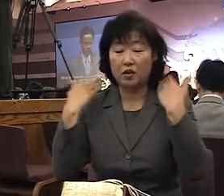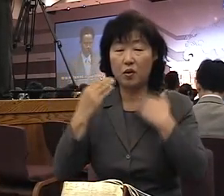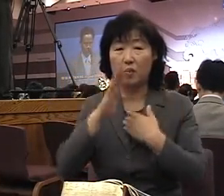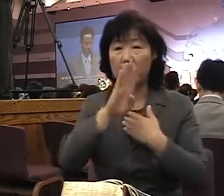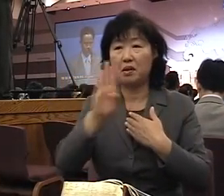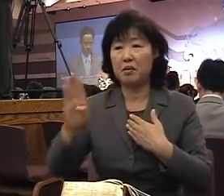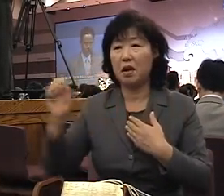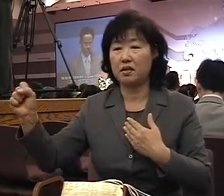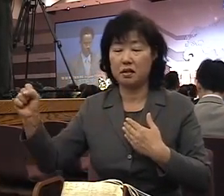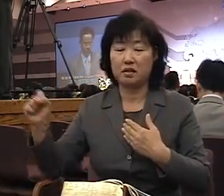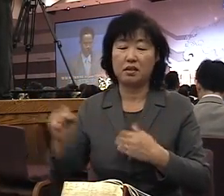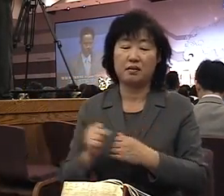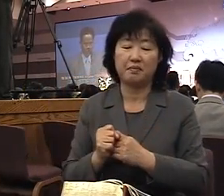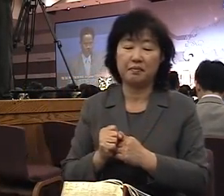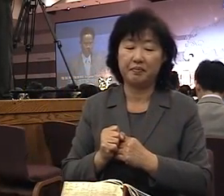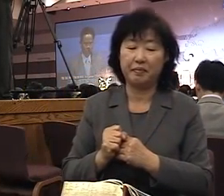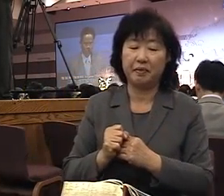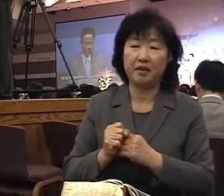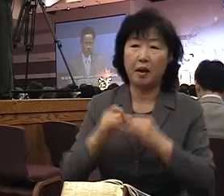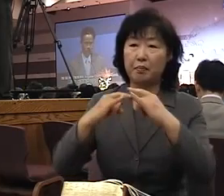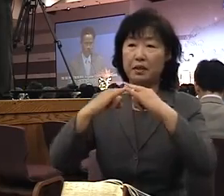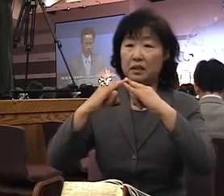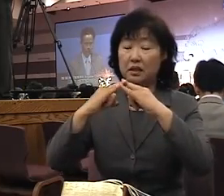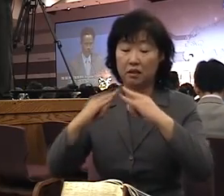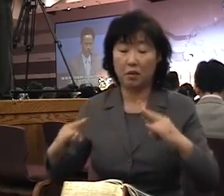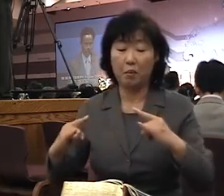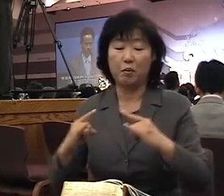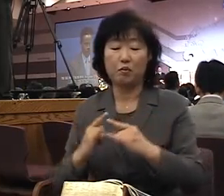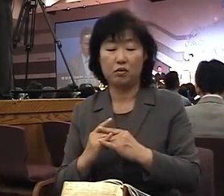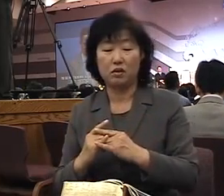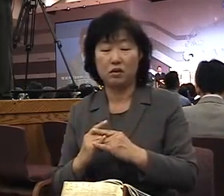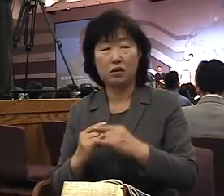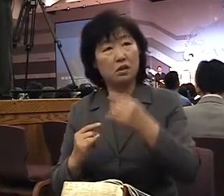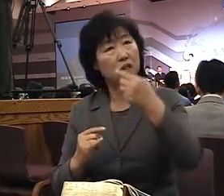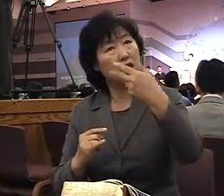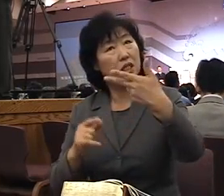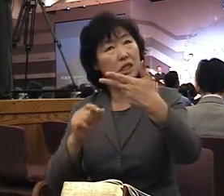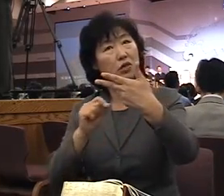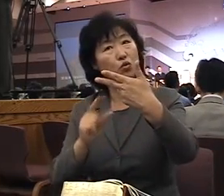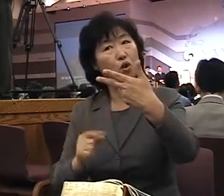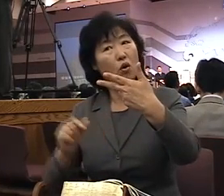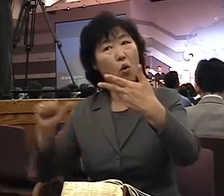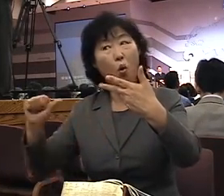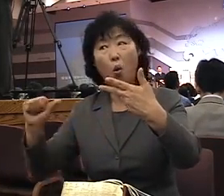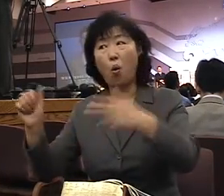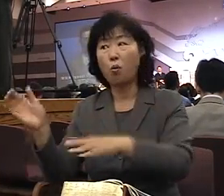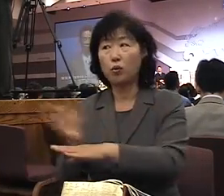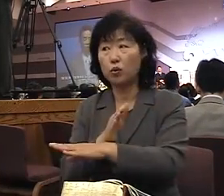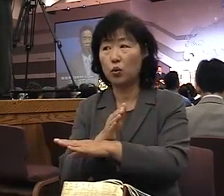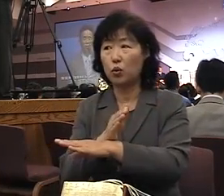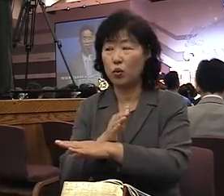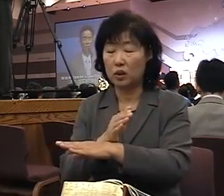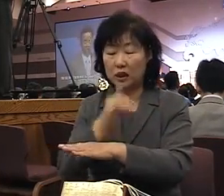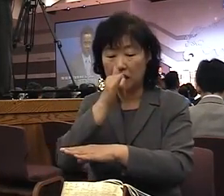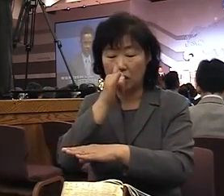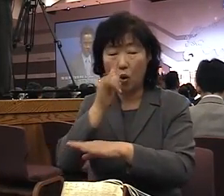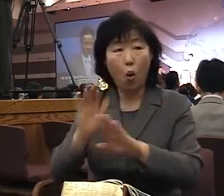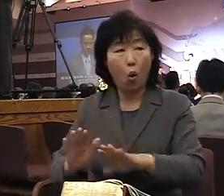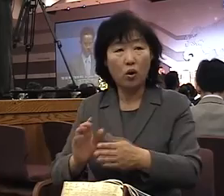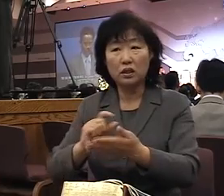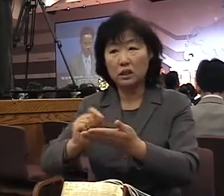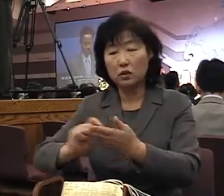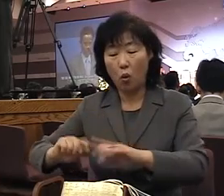초등부 썸머 VBS 캠프는 7월 5일부터 7일까지 있는데요. 오늘 그